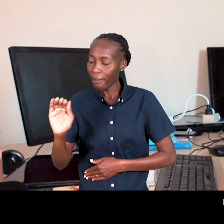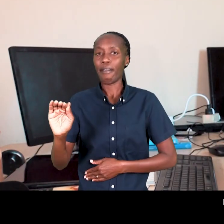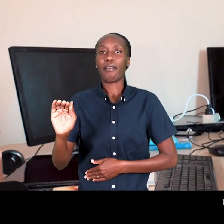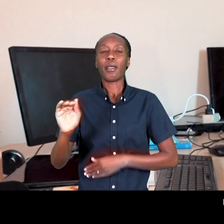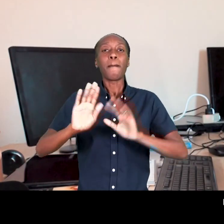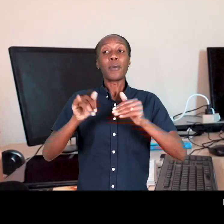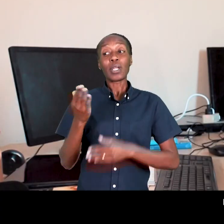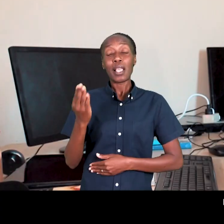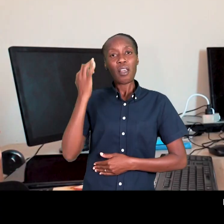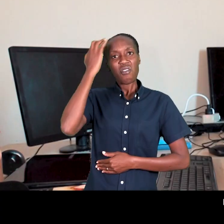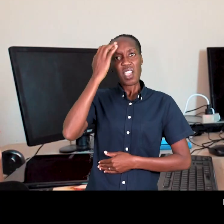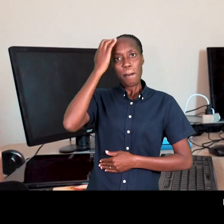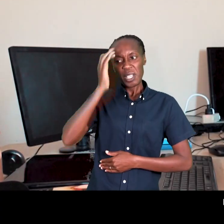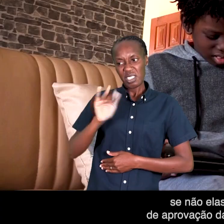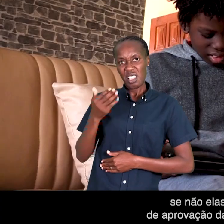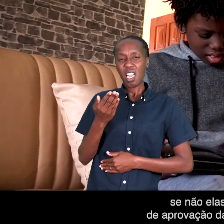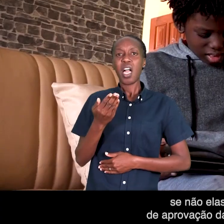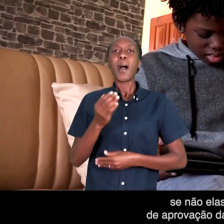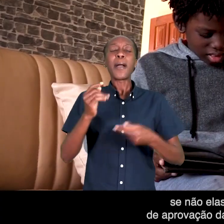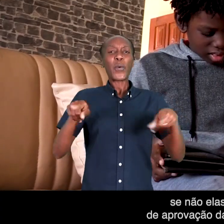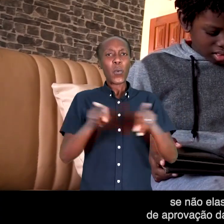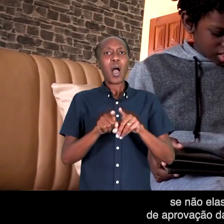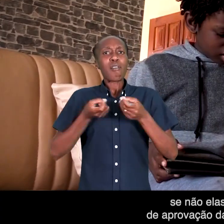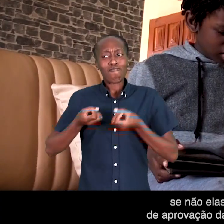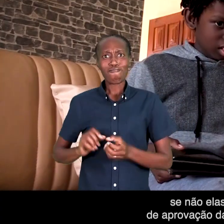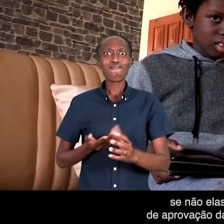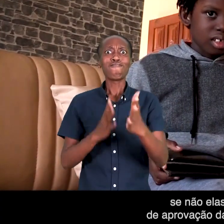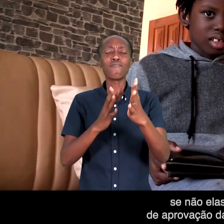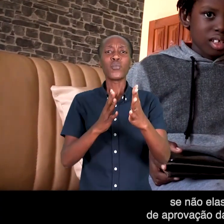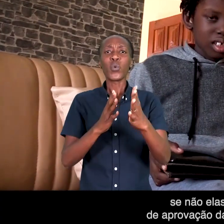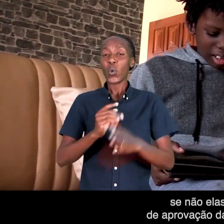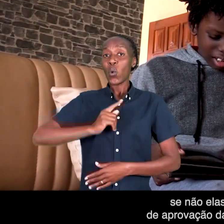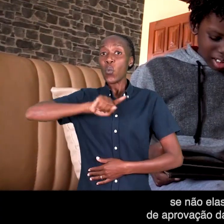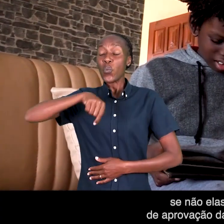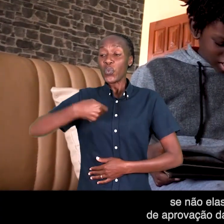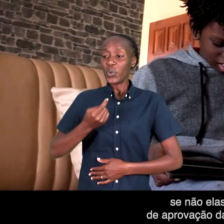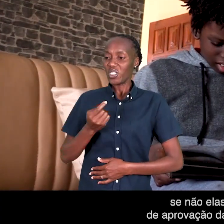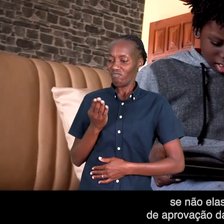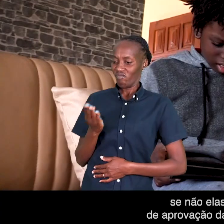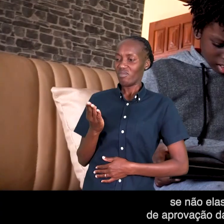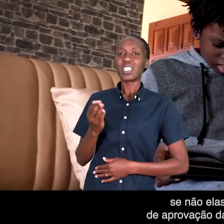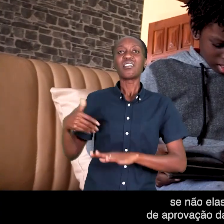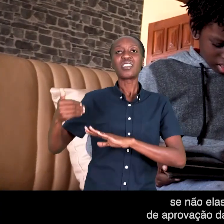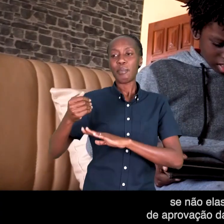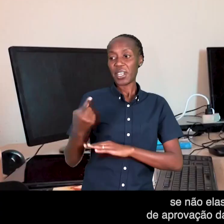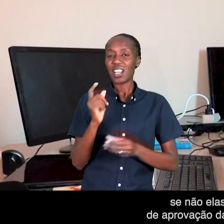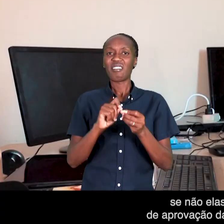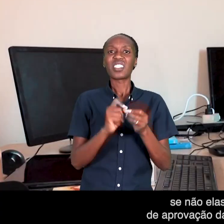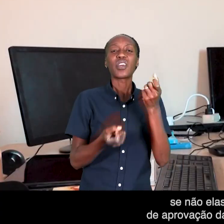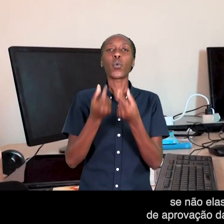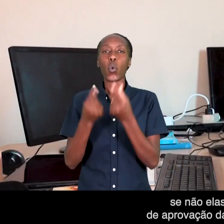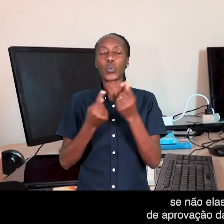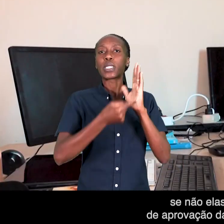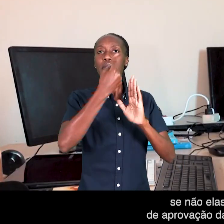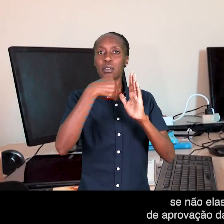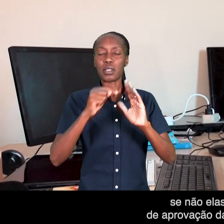repreender quando ele faz uma coisa errada. Porque senão eles vão buscar este tipo de gratificação ou este tipo de aprovação das